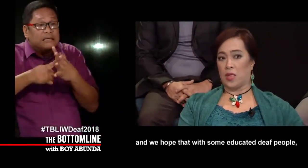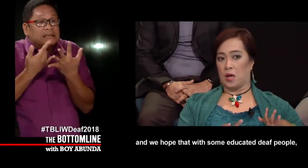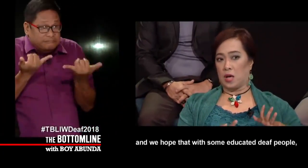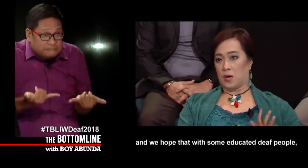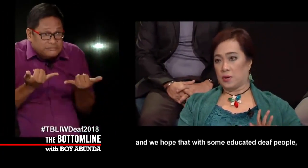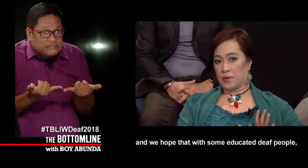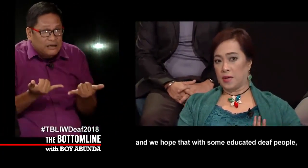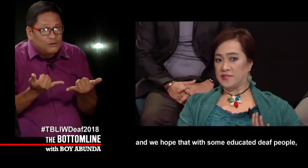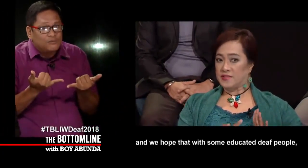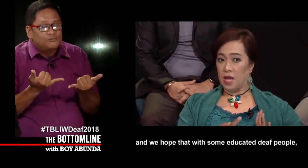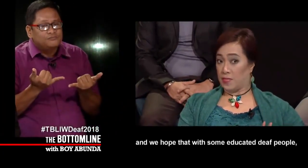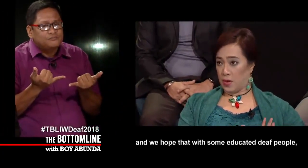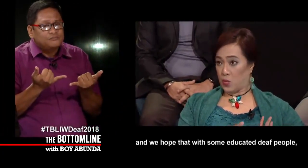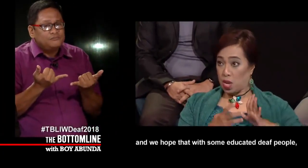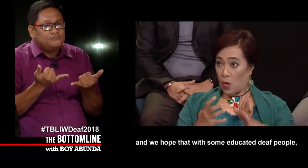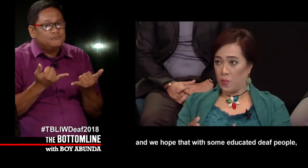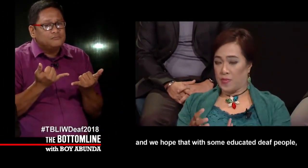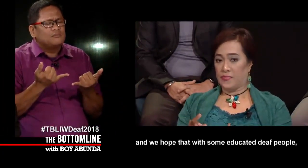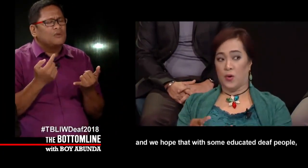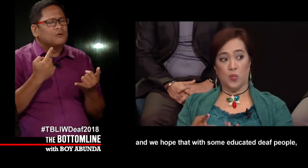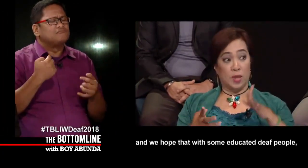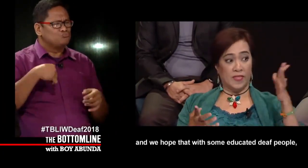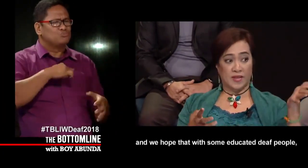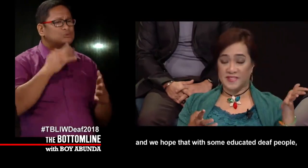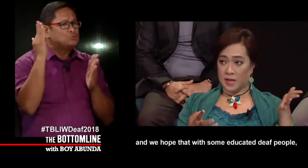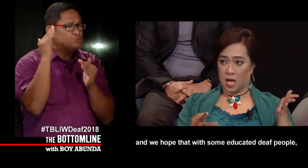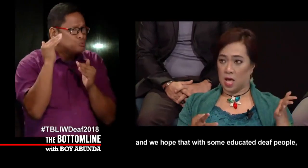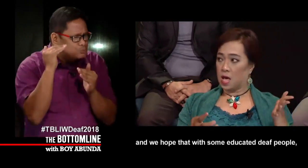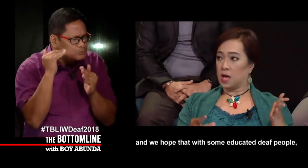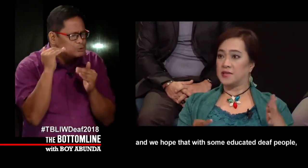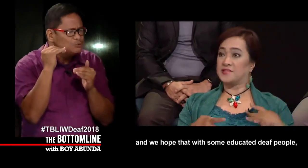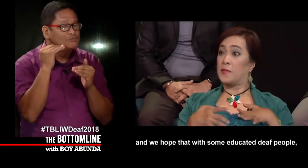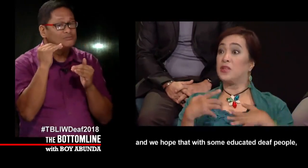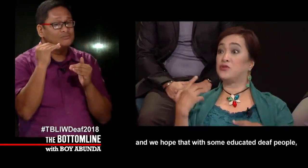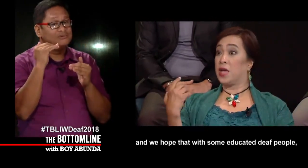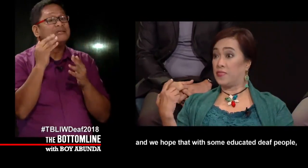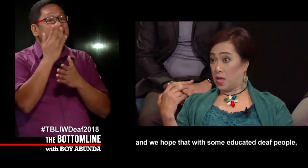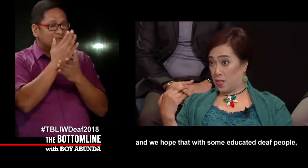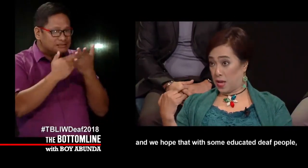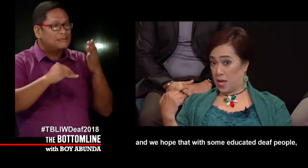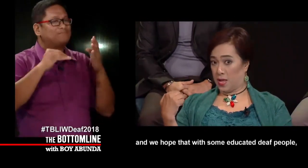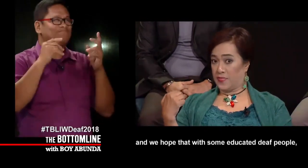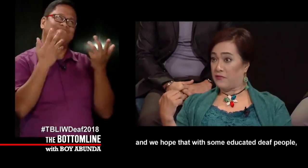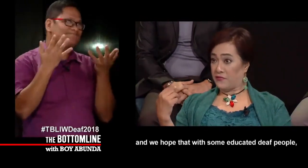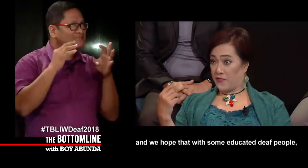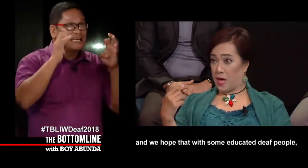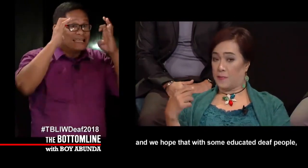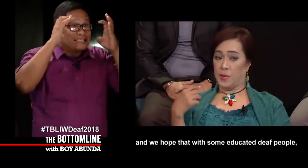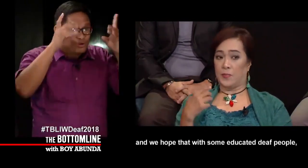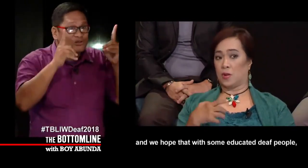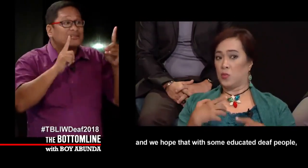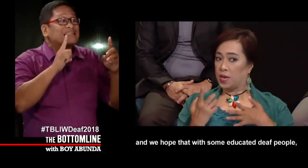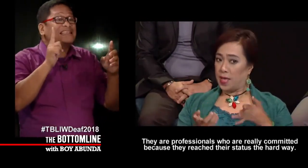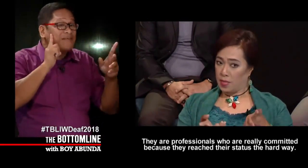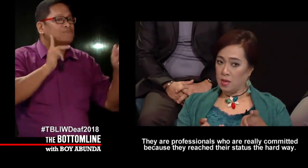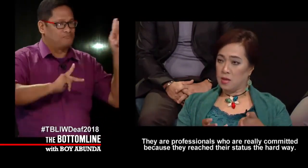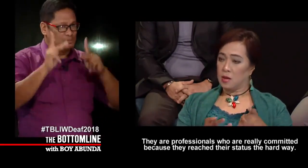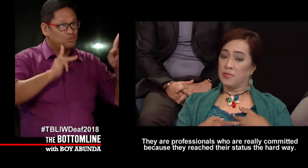and we hope that with this some educated deaf